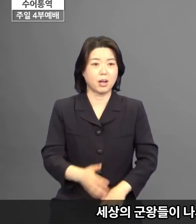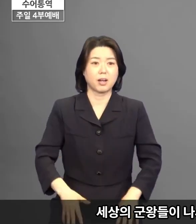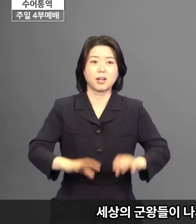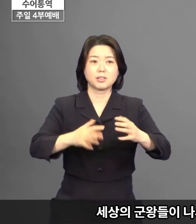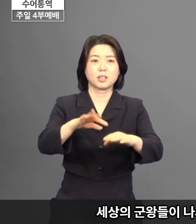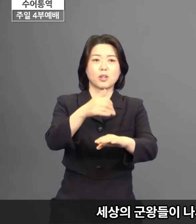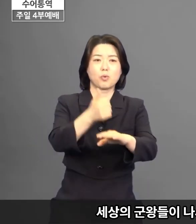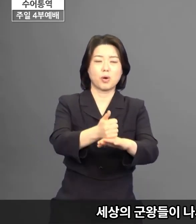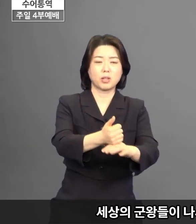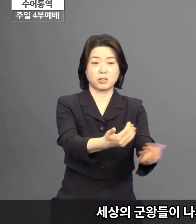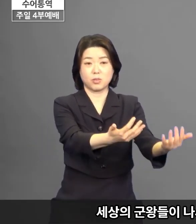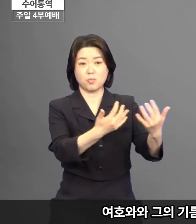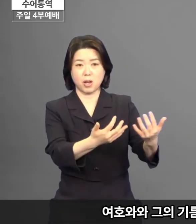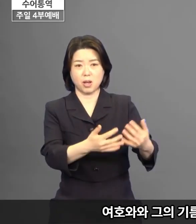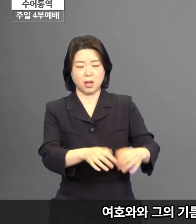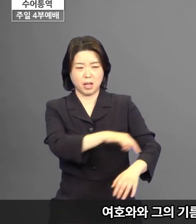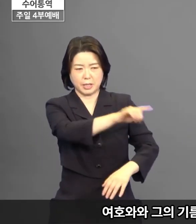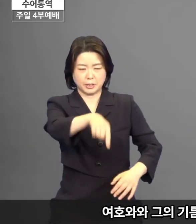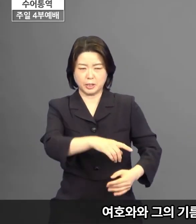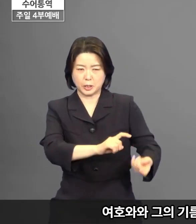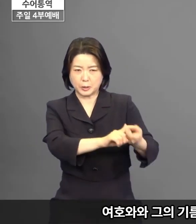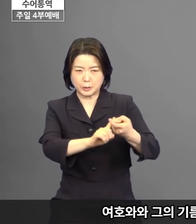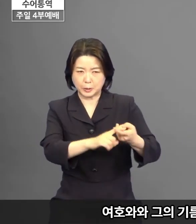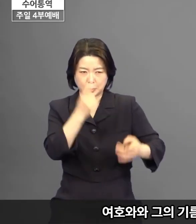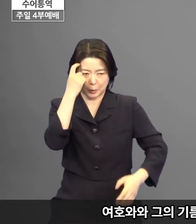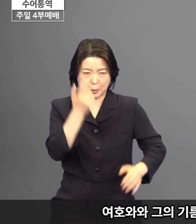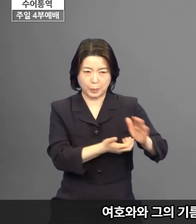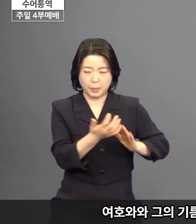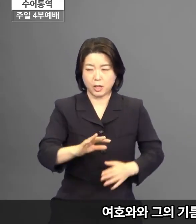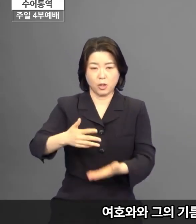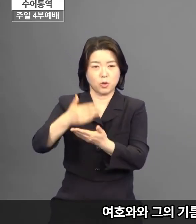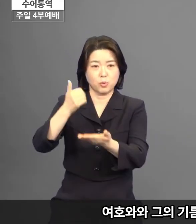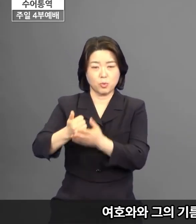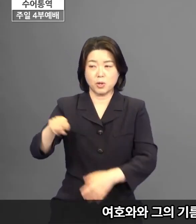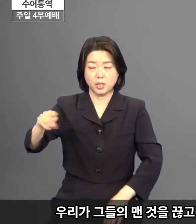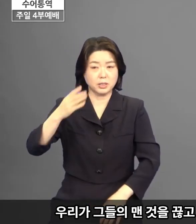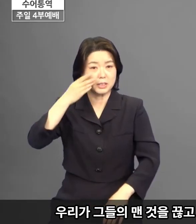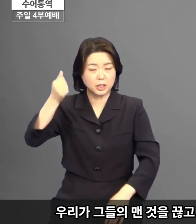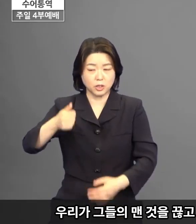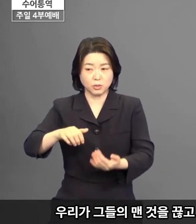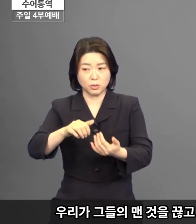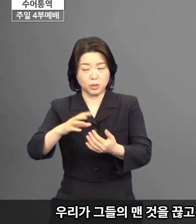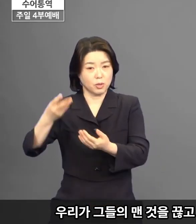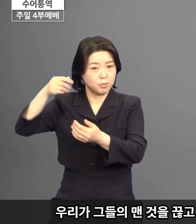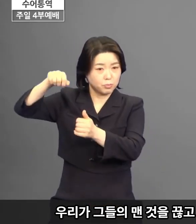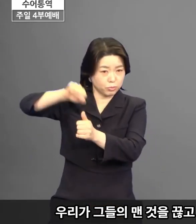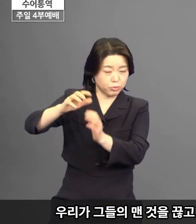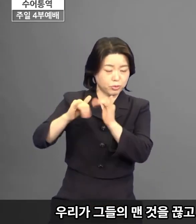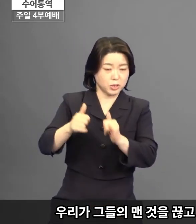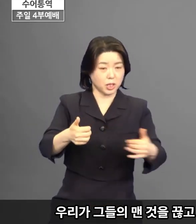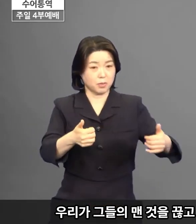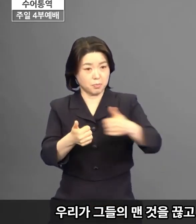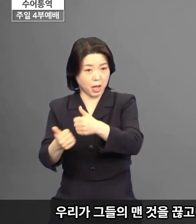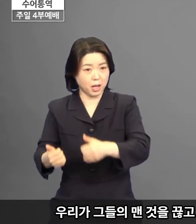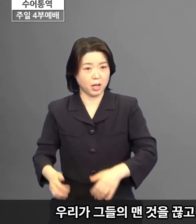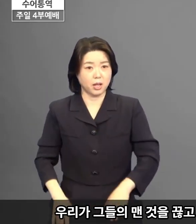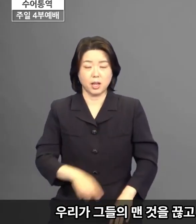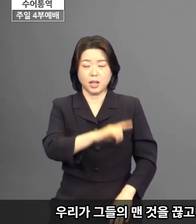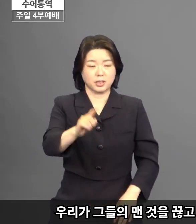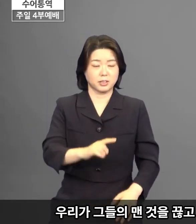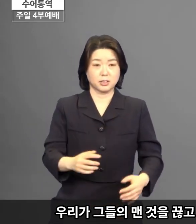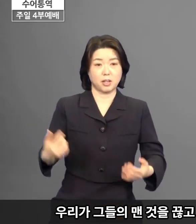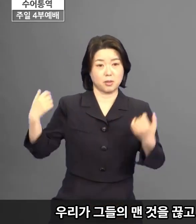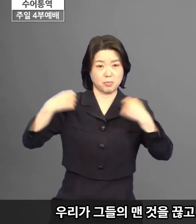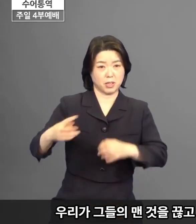나서며 관원들이 서로 꾀하여 여호와와 그의 기름 부음 받은 자를 대적하며 우리가 그들의 맨 것을 끊고